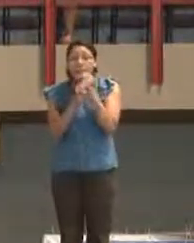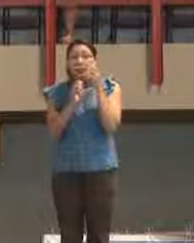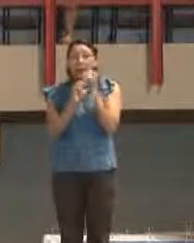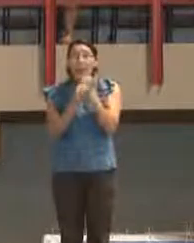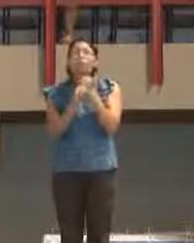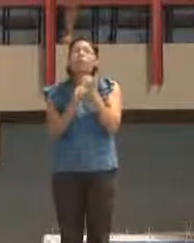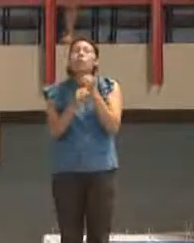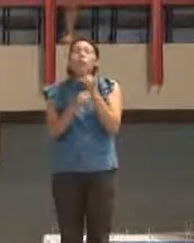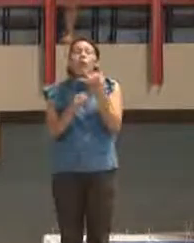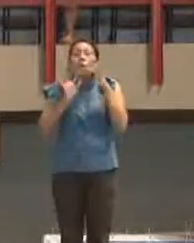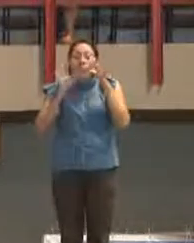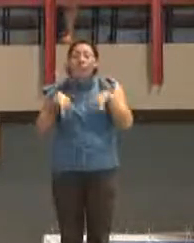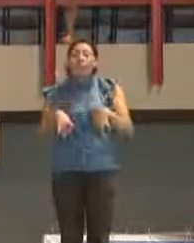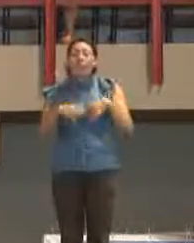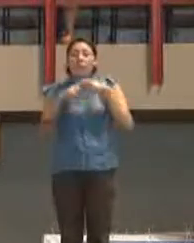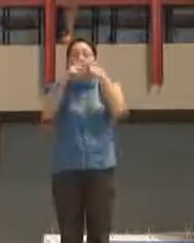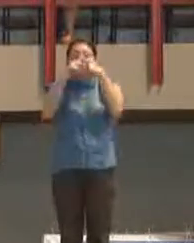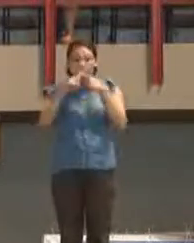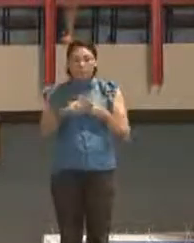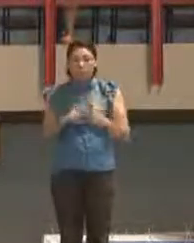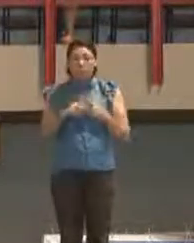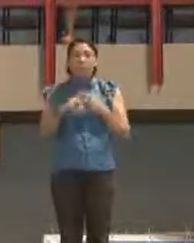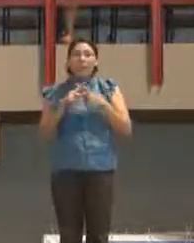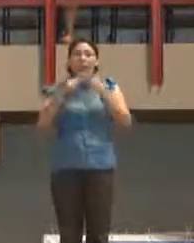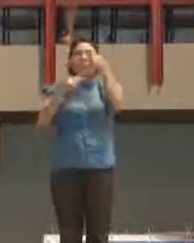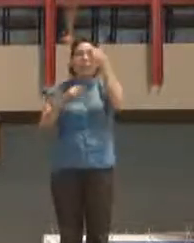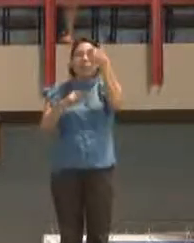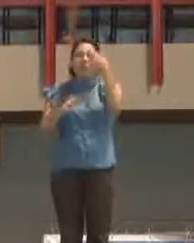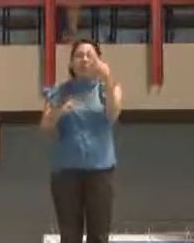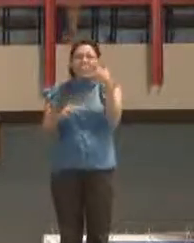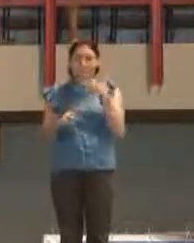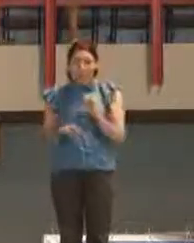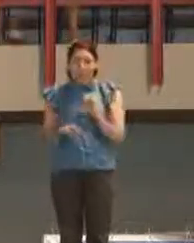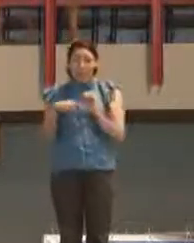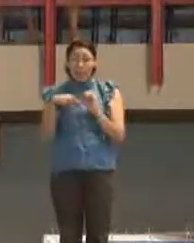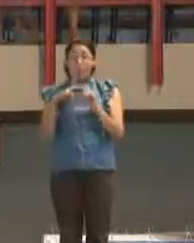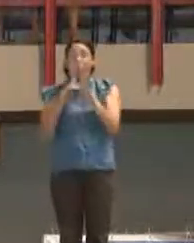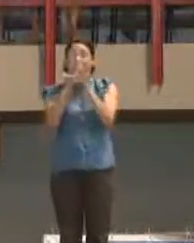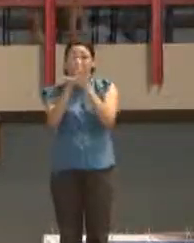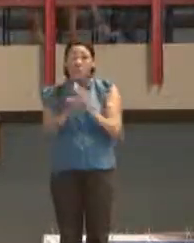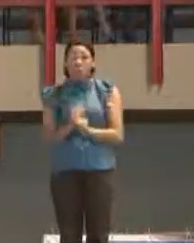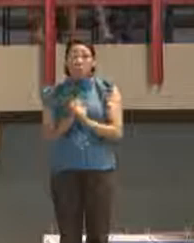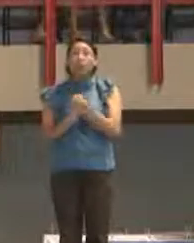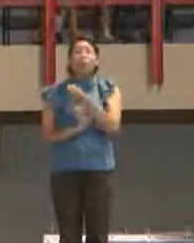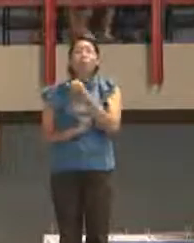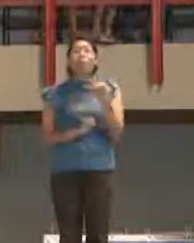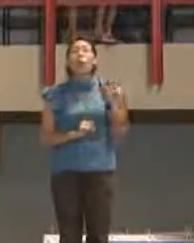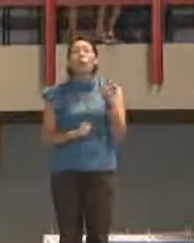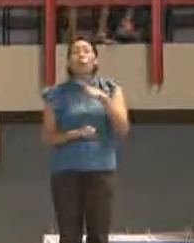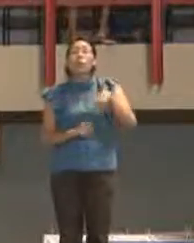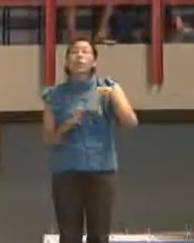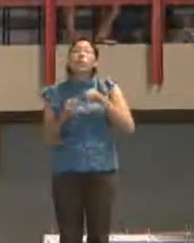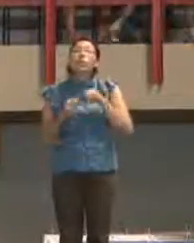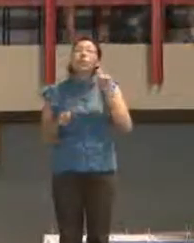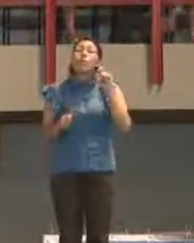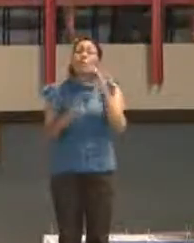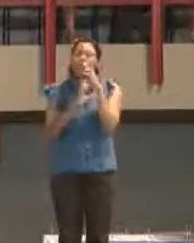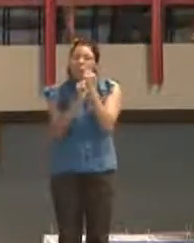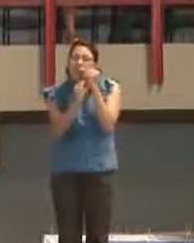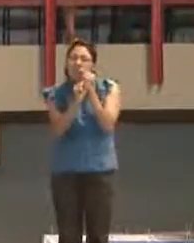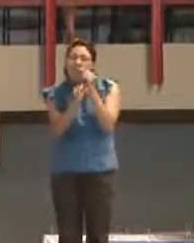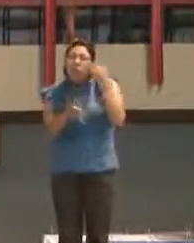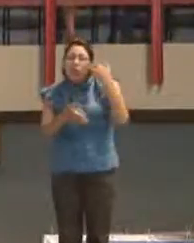dessas 10 partidas. O que é que você tem que fazer? Você tem que contar